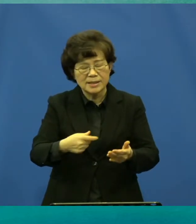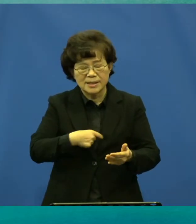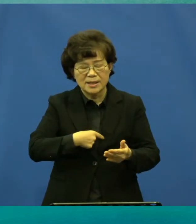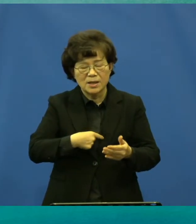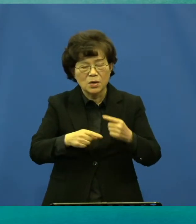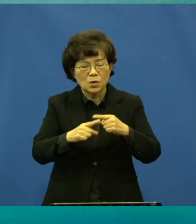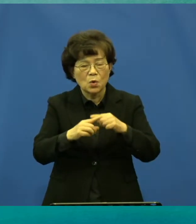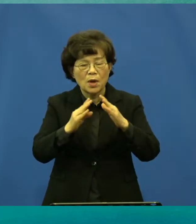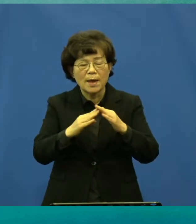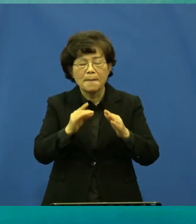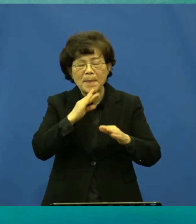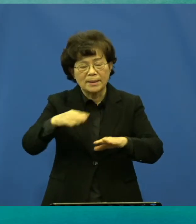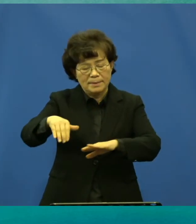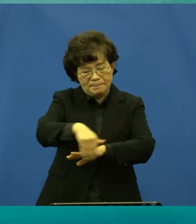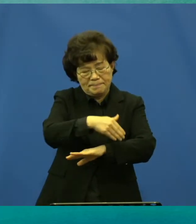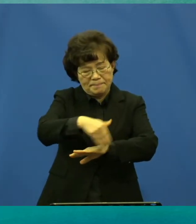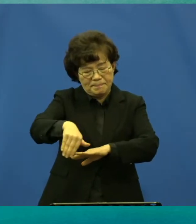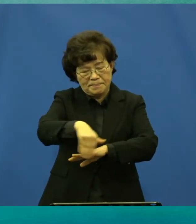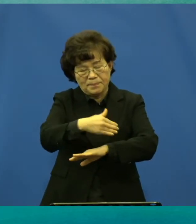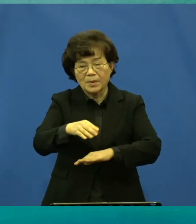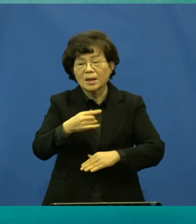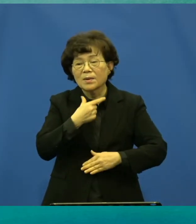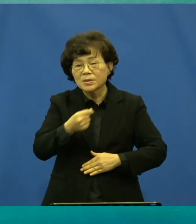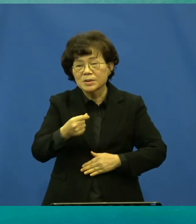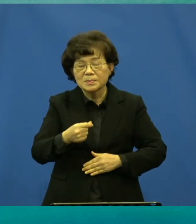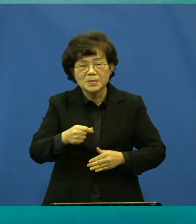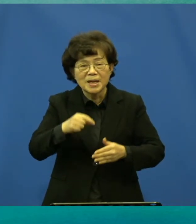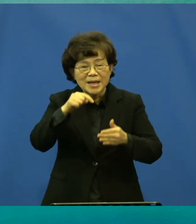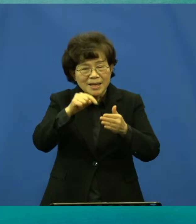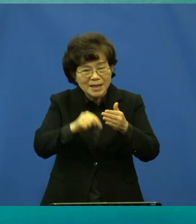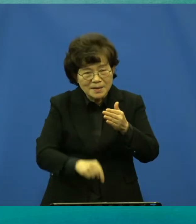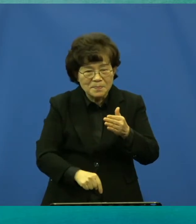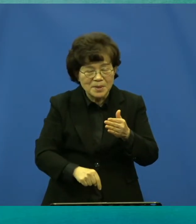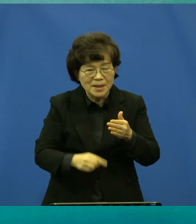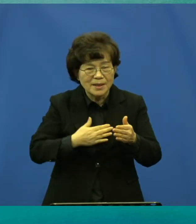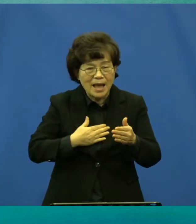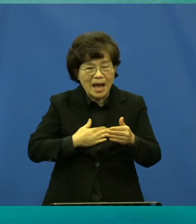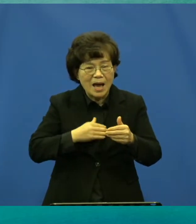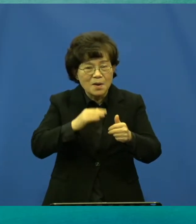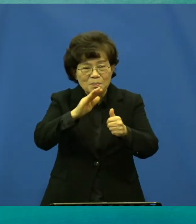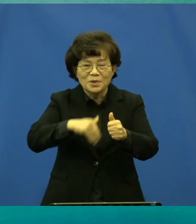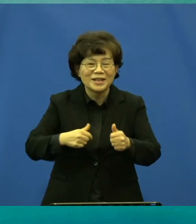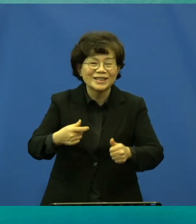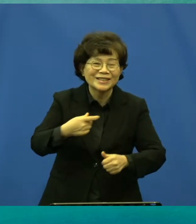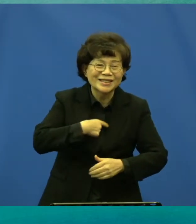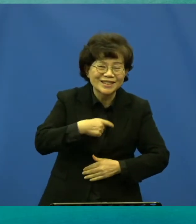정도로 깊이 관여하는 건 no thank you.